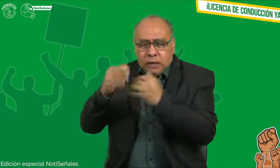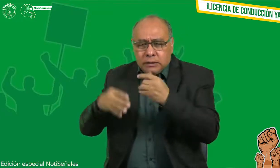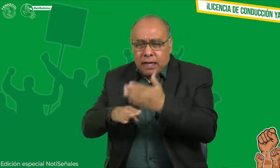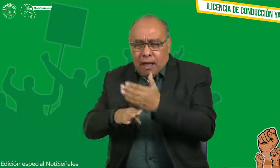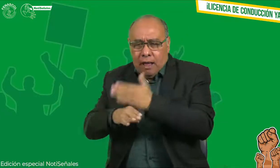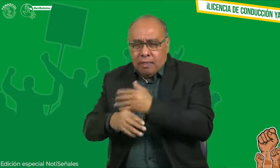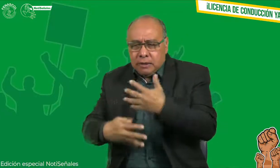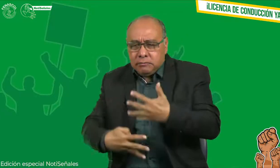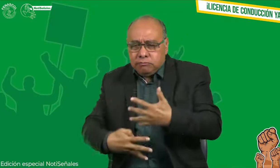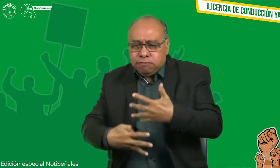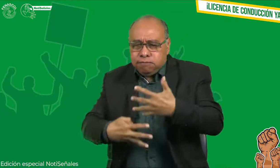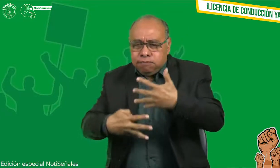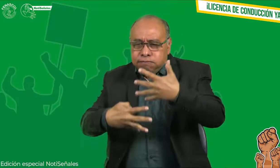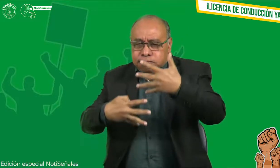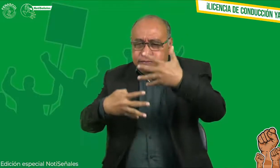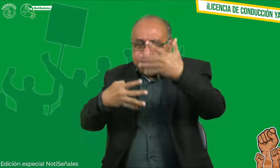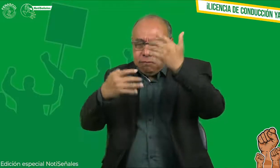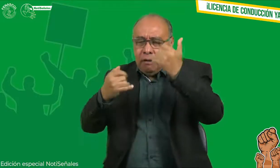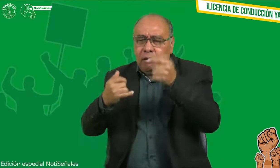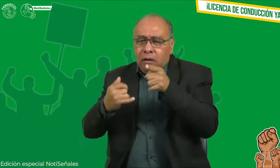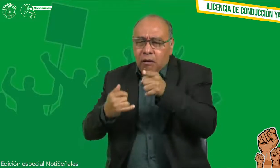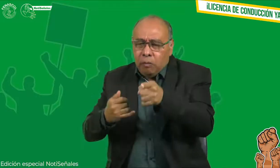categoría C1, 2 y 3.